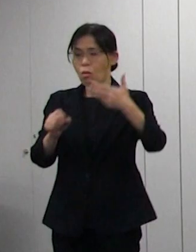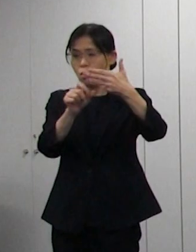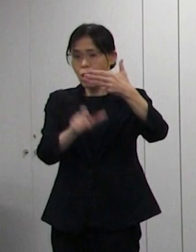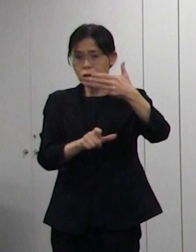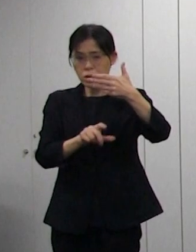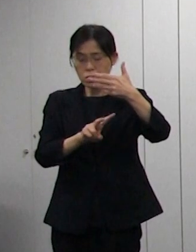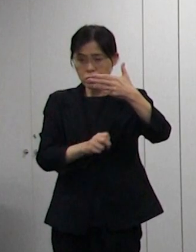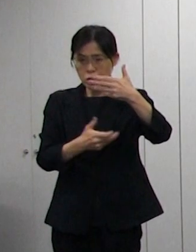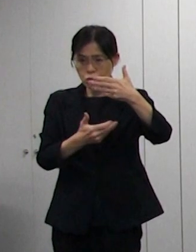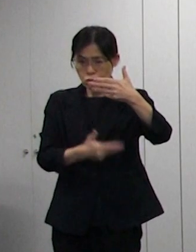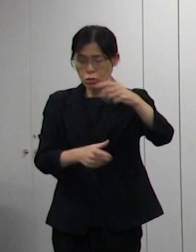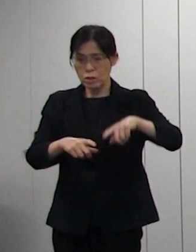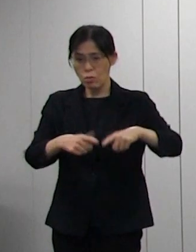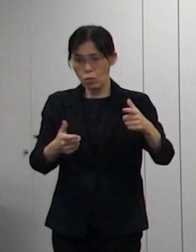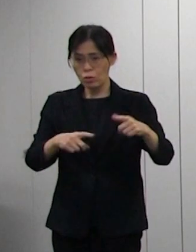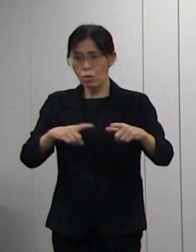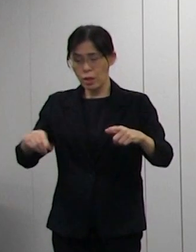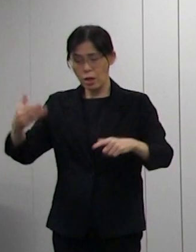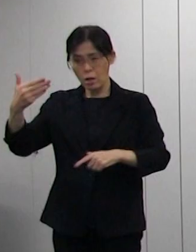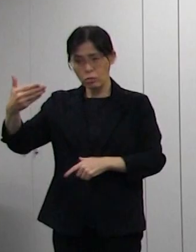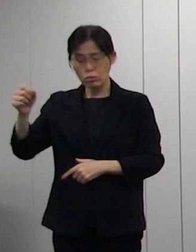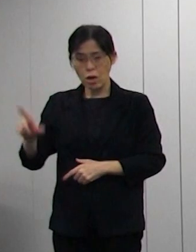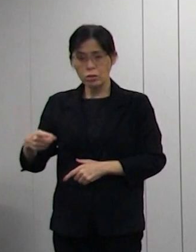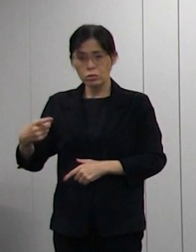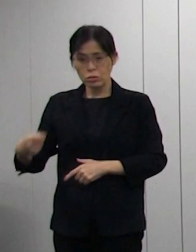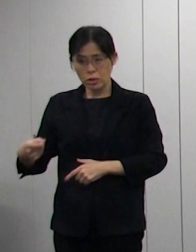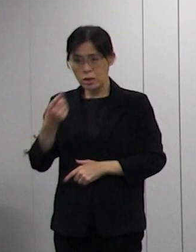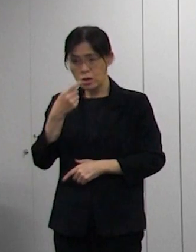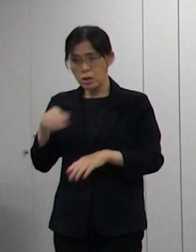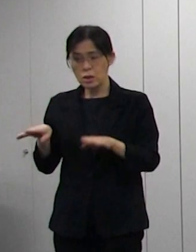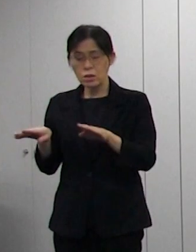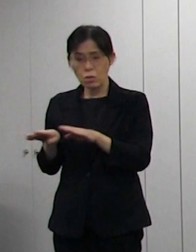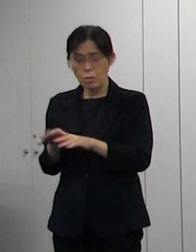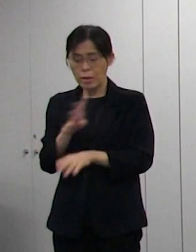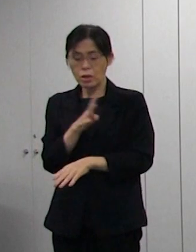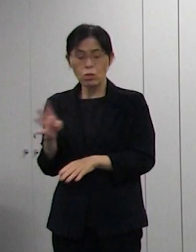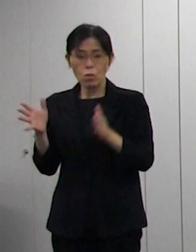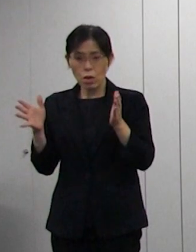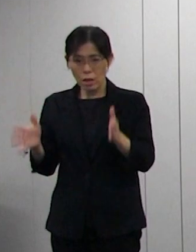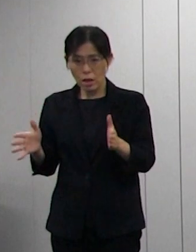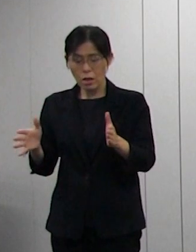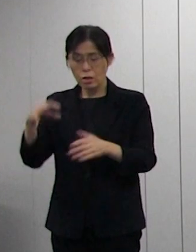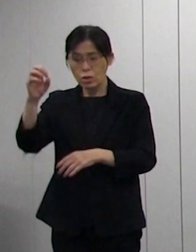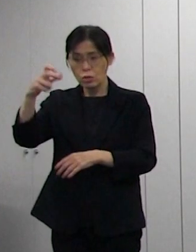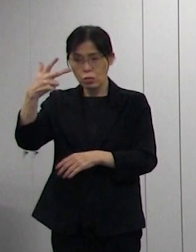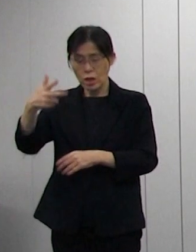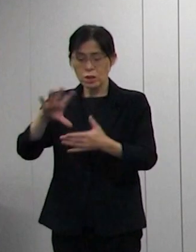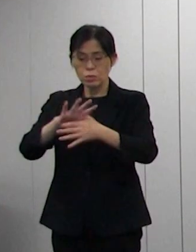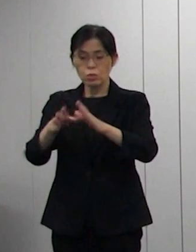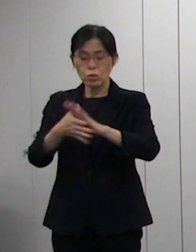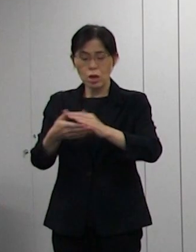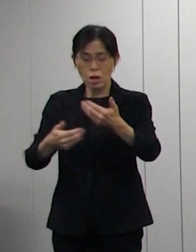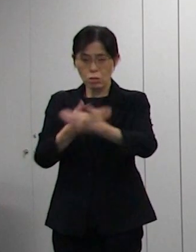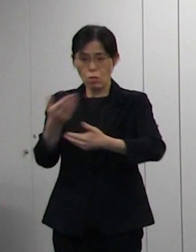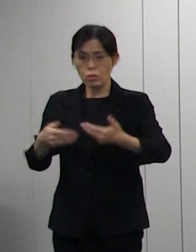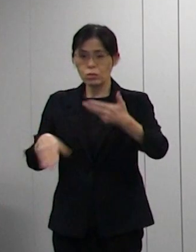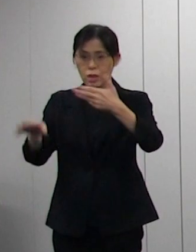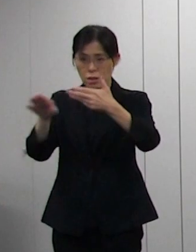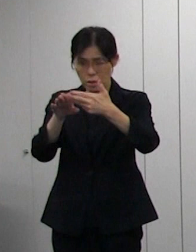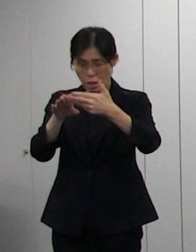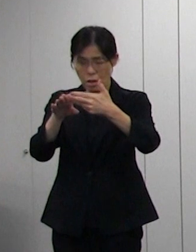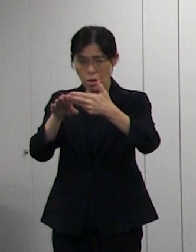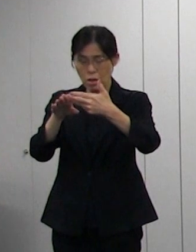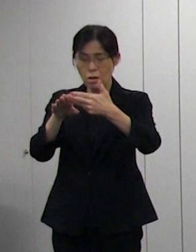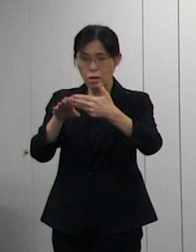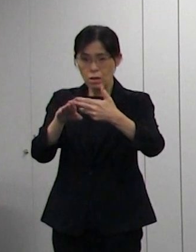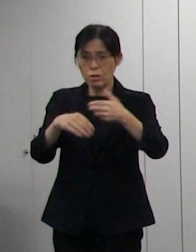29日木曜日から9月1日の日曜日までの4日間は日向市文化交流センター、